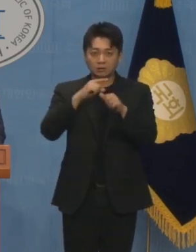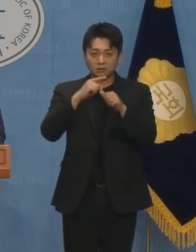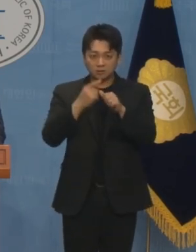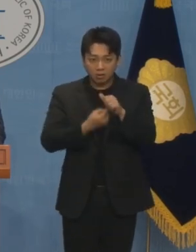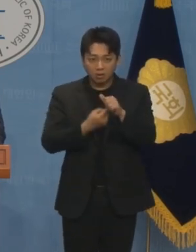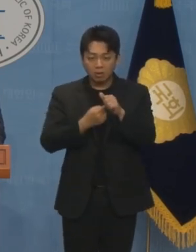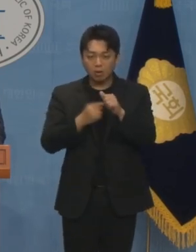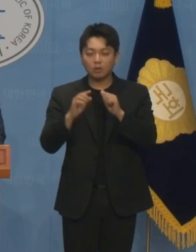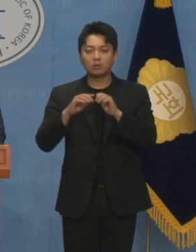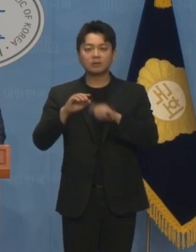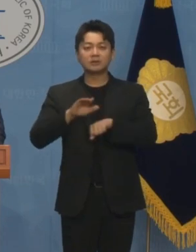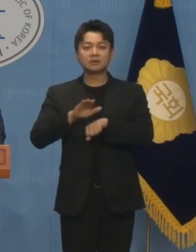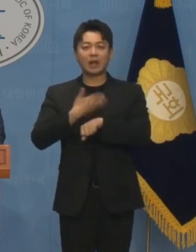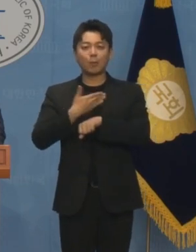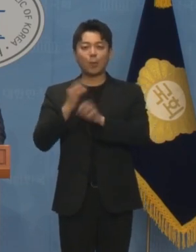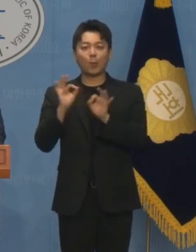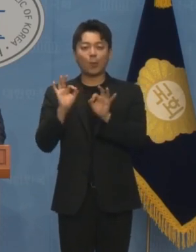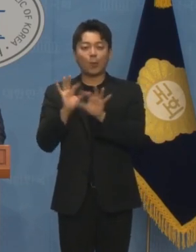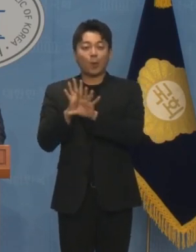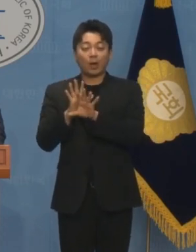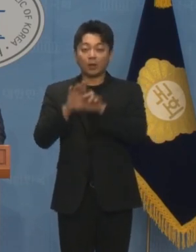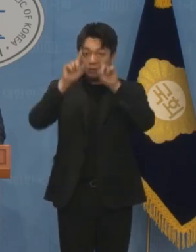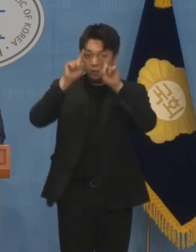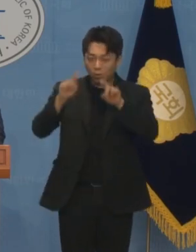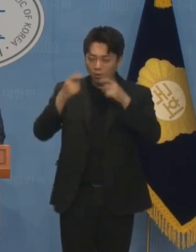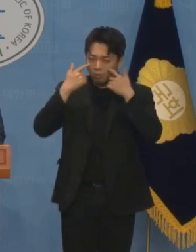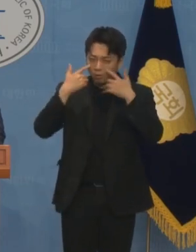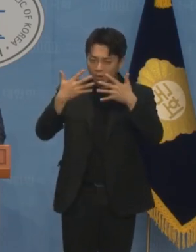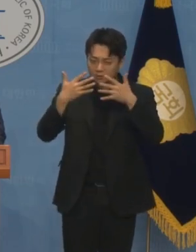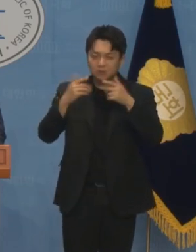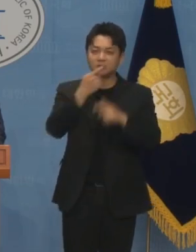한다는 국민적 의혹이 사실임을